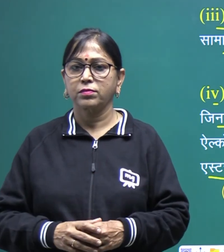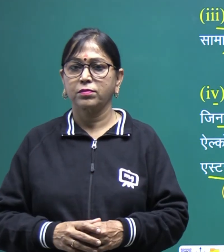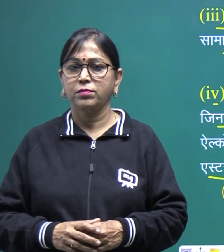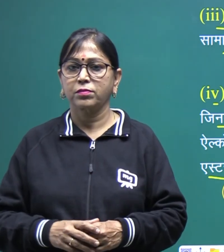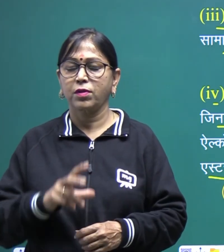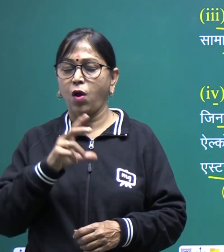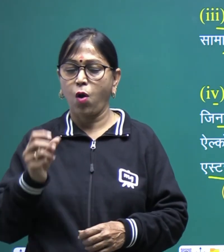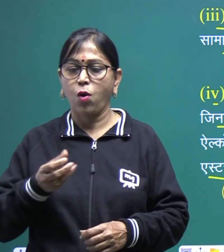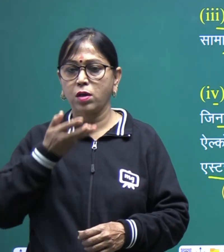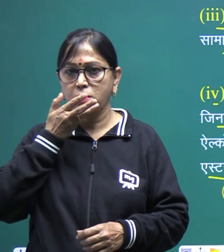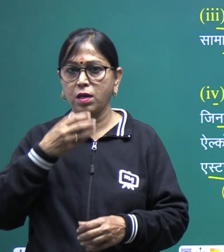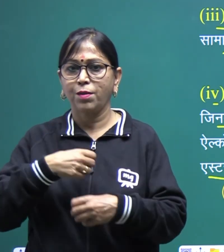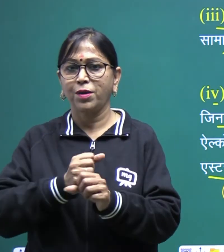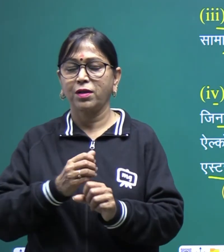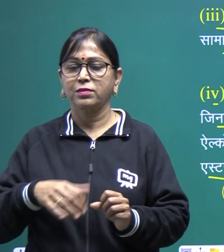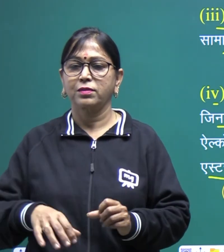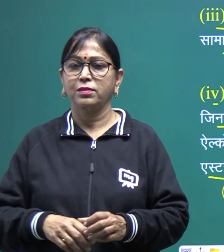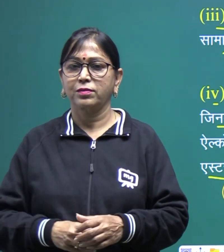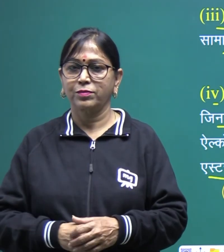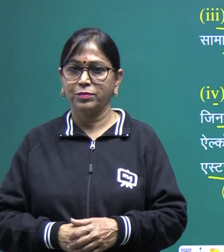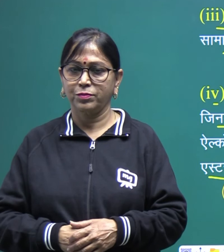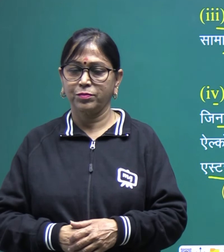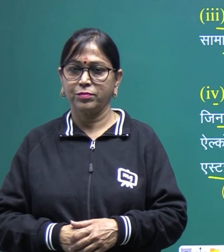तथा जल बनाते हैं।